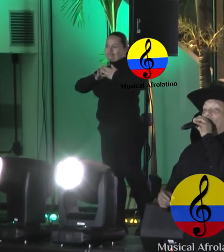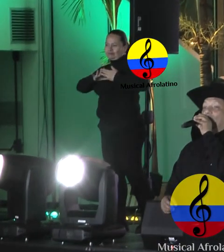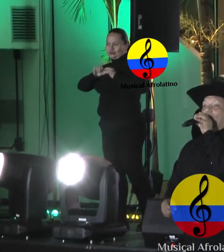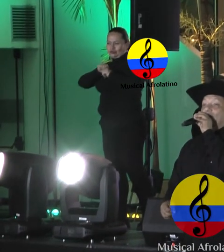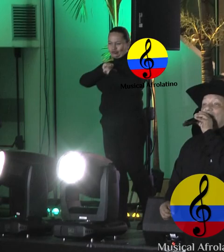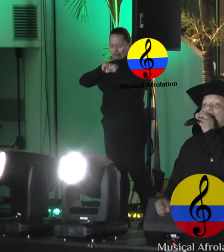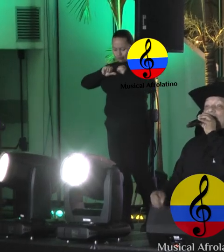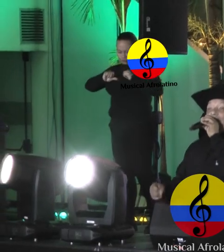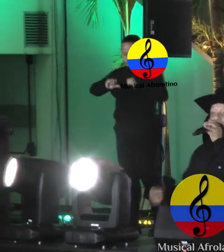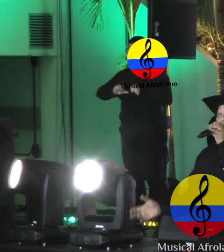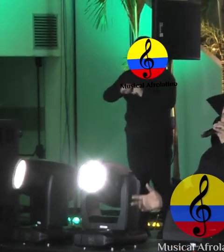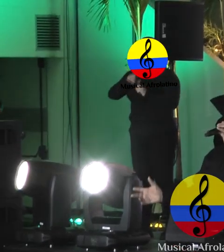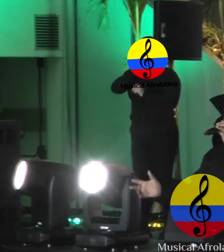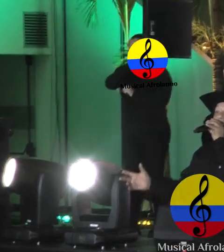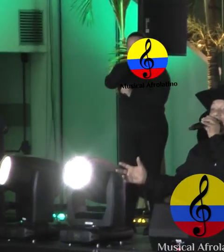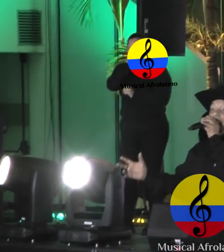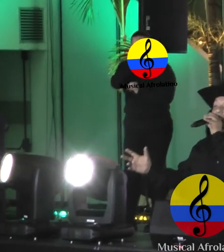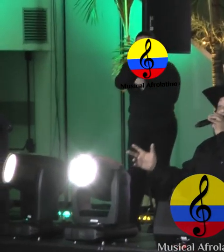Mario.